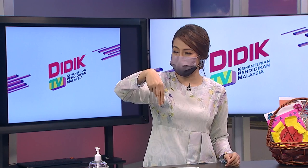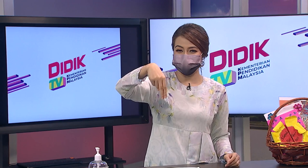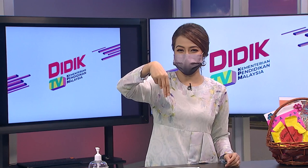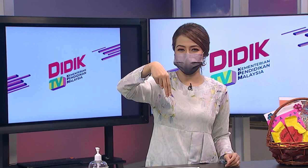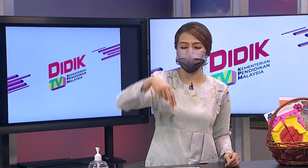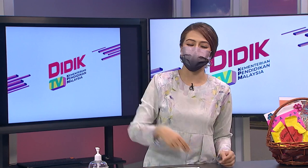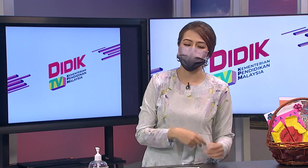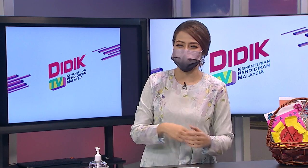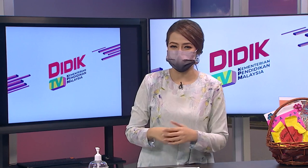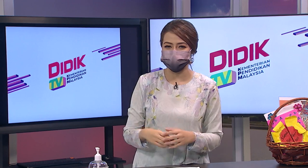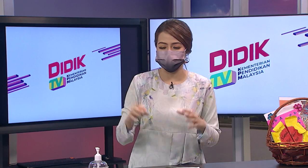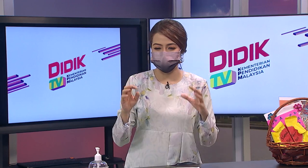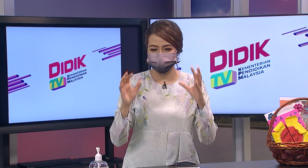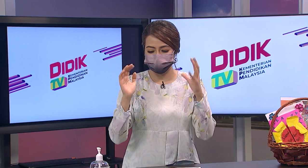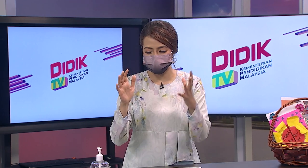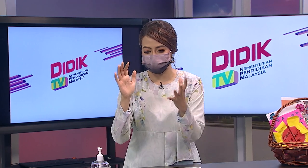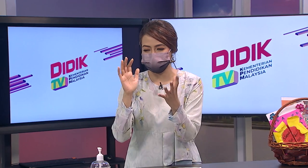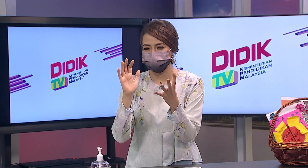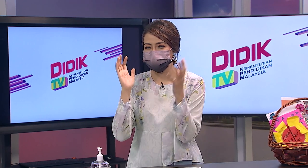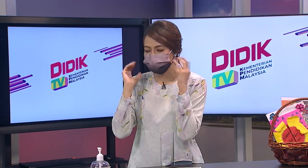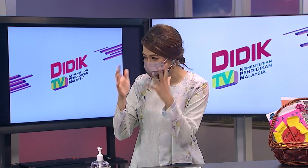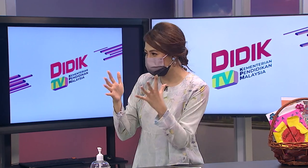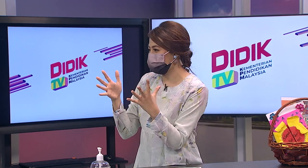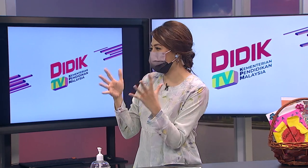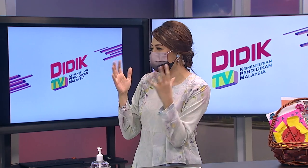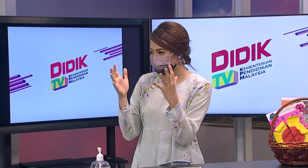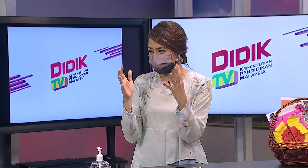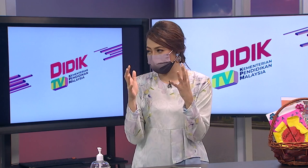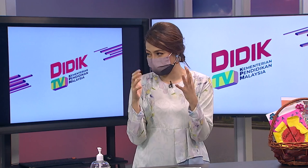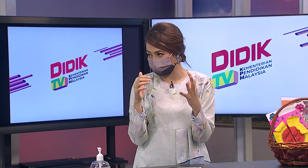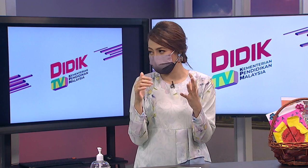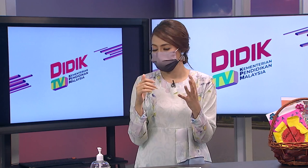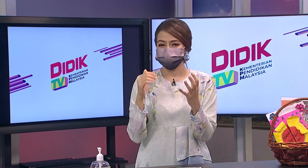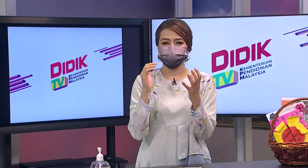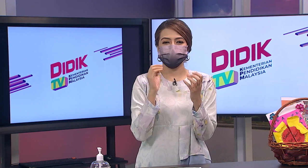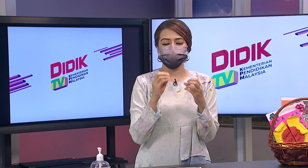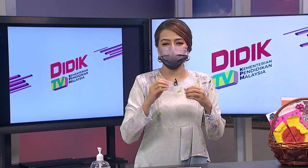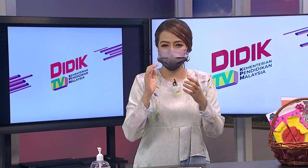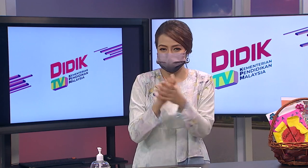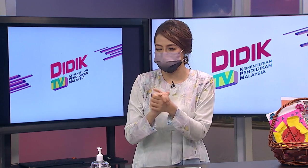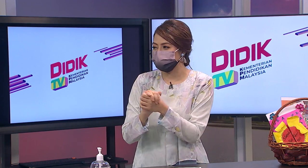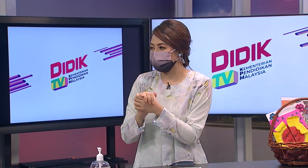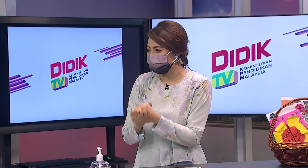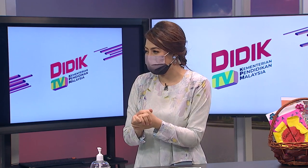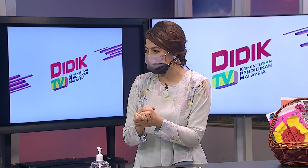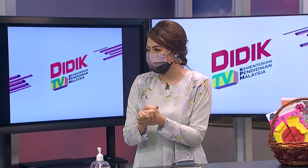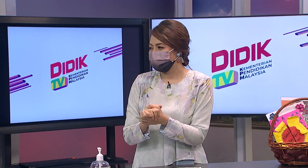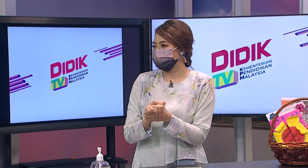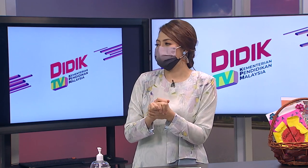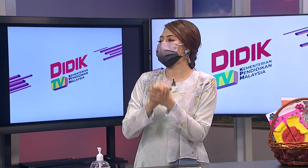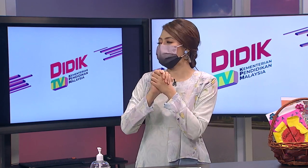SOP. Okey, jangan lupa pakai pelitup muka setiap kali keluar dari rumah. Dan kerap cuci